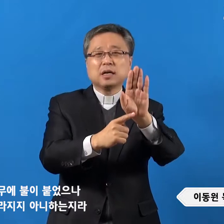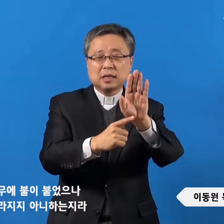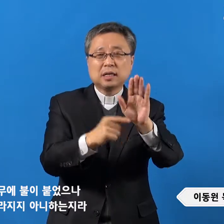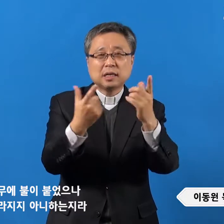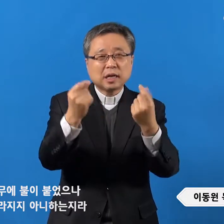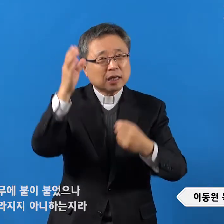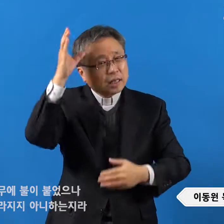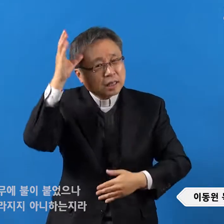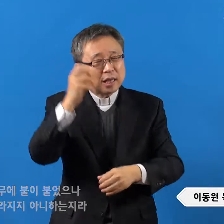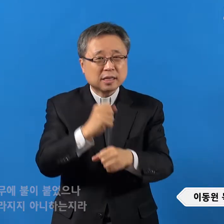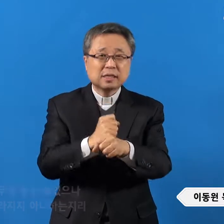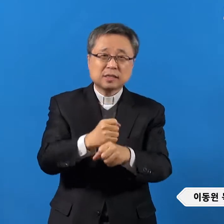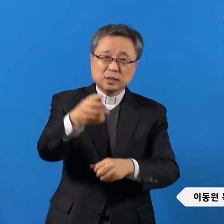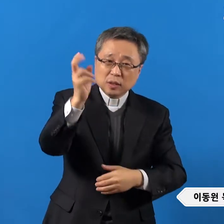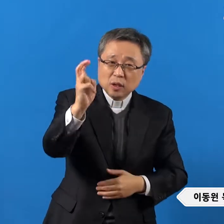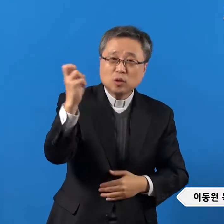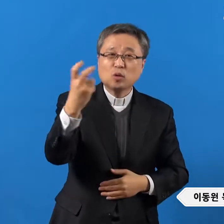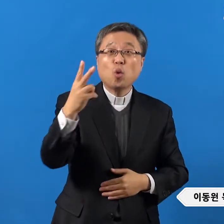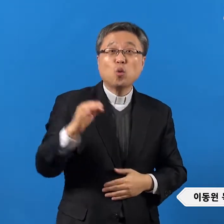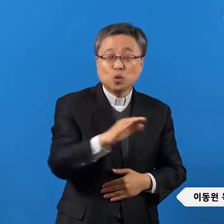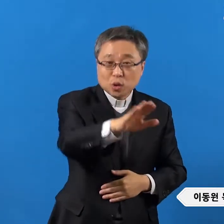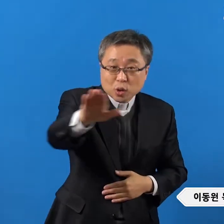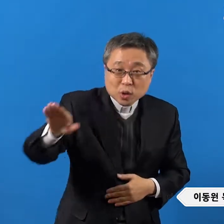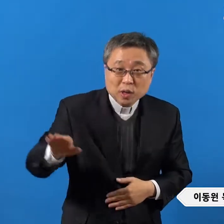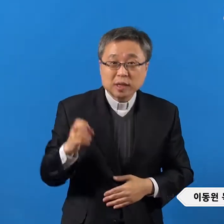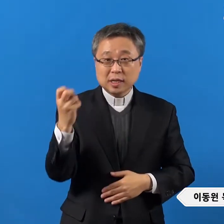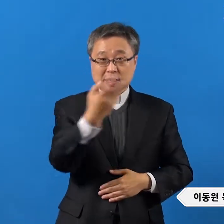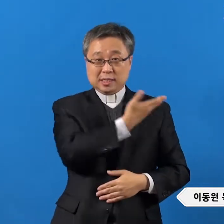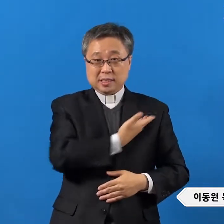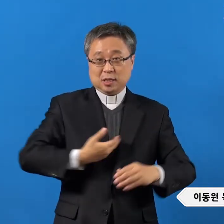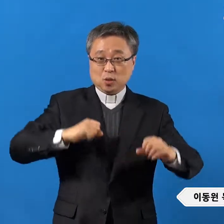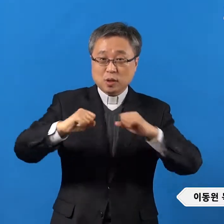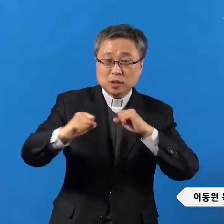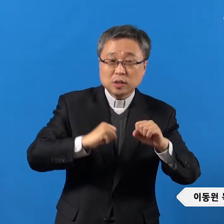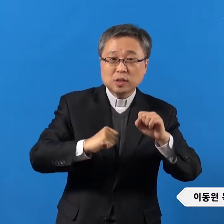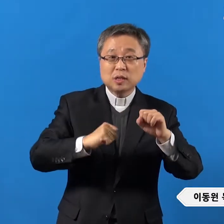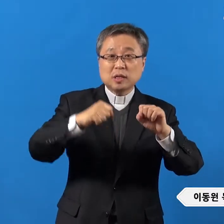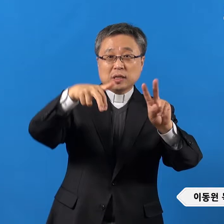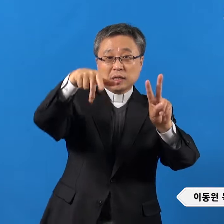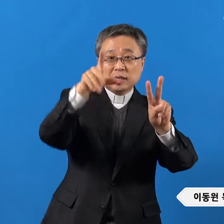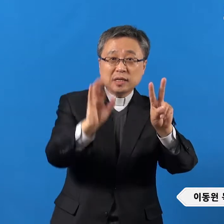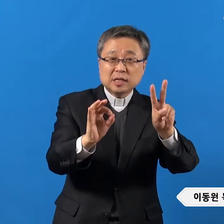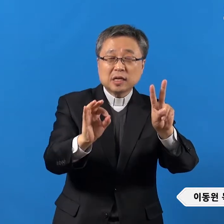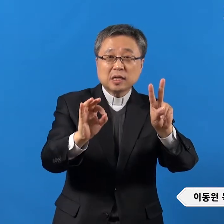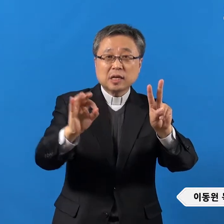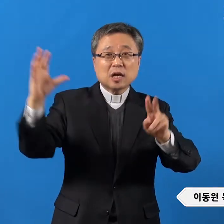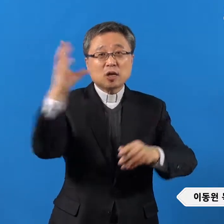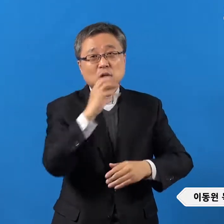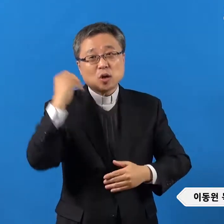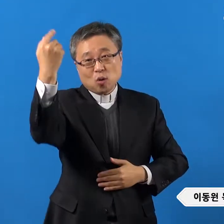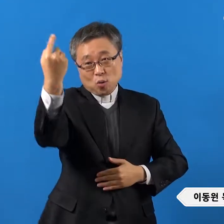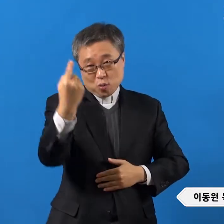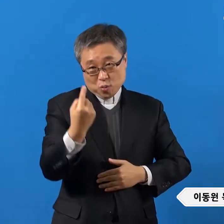것입니다. 또 우리가 다시 사도행전 2장의 오순절 성령 충만의 장으로 돌아가